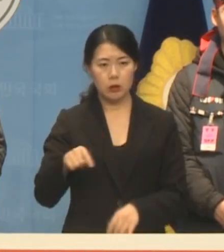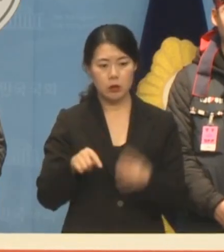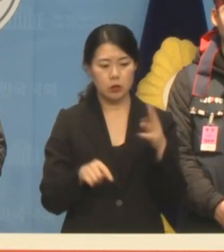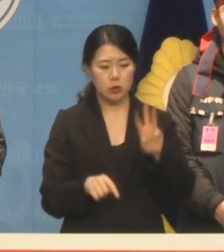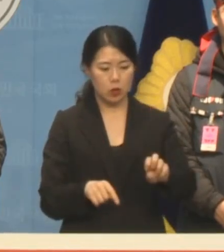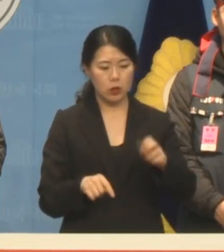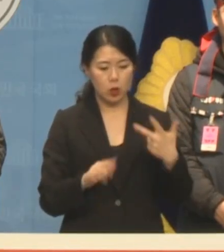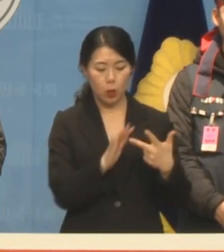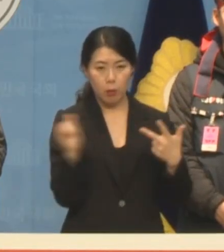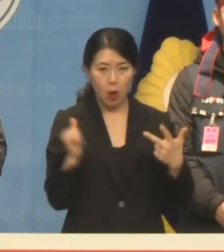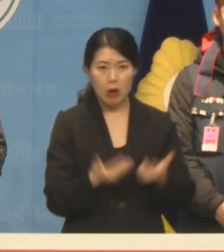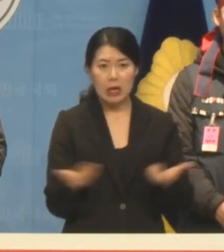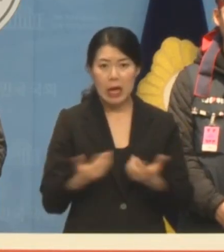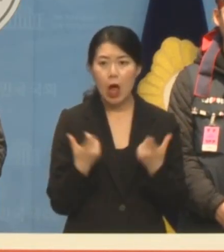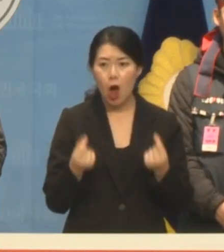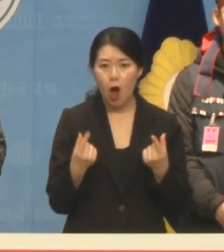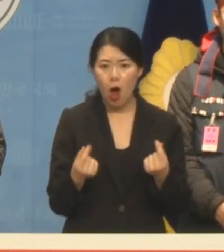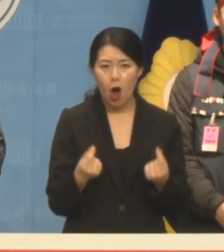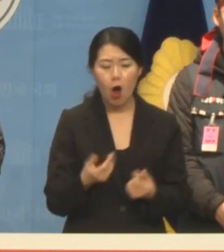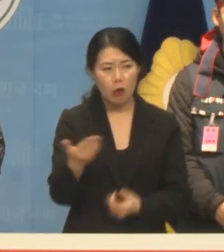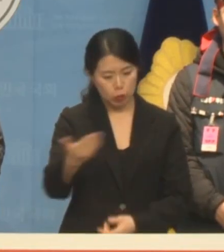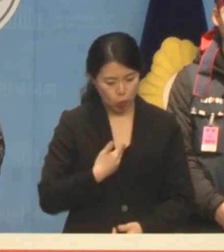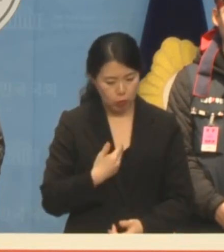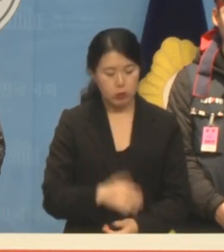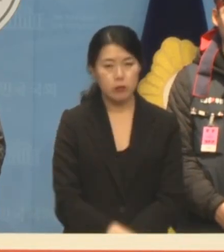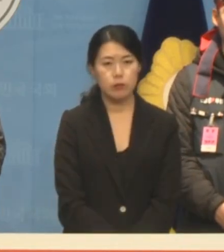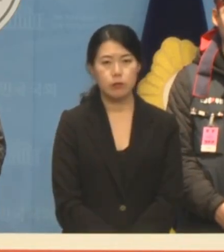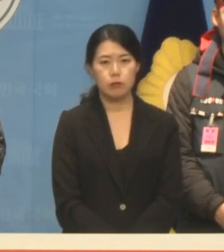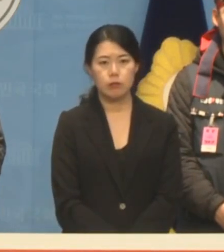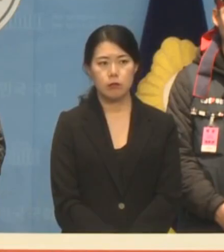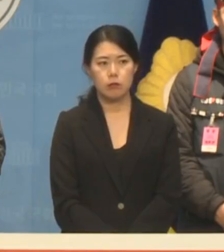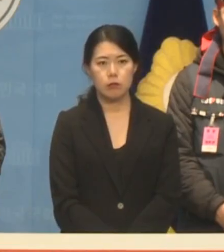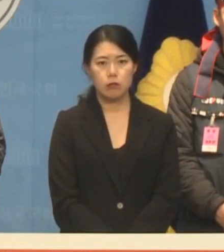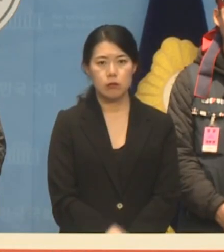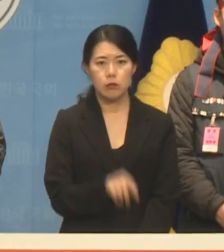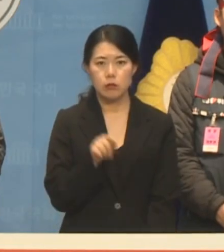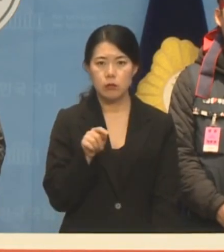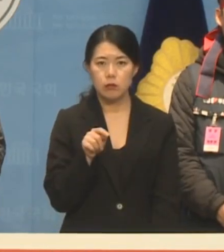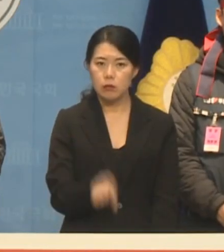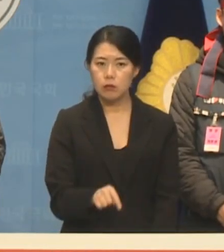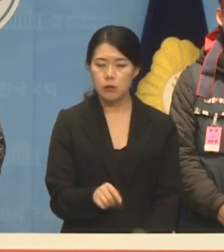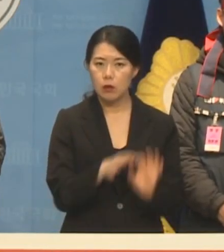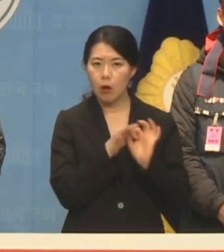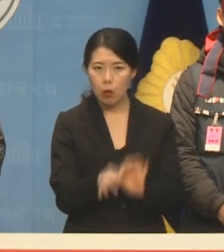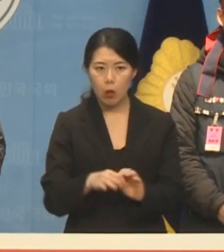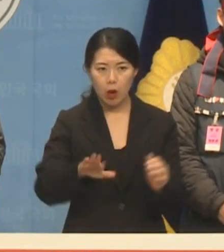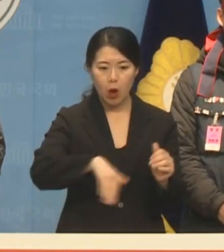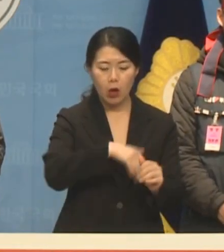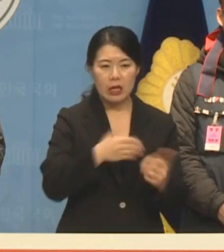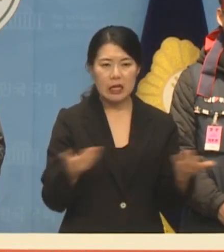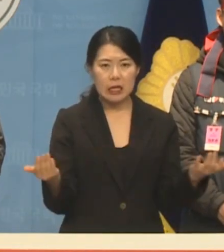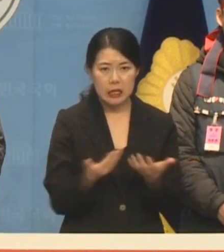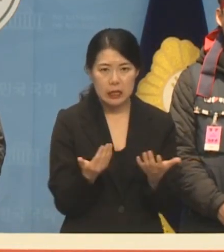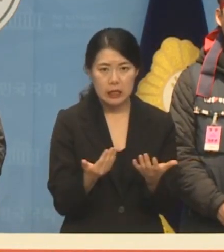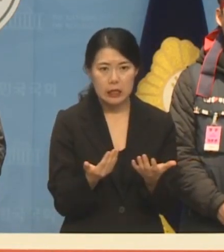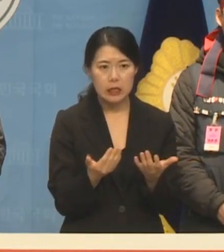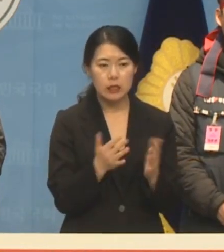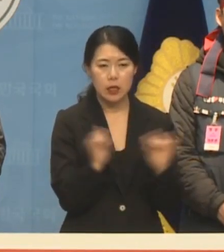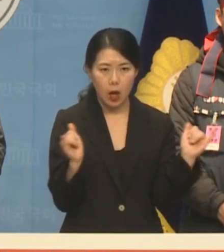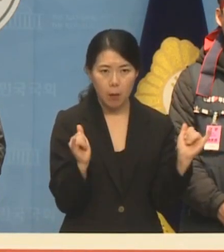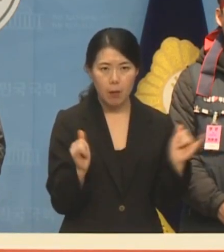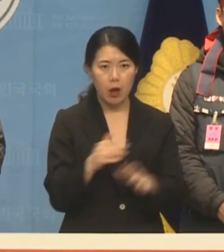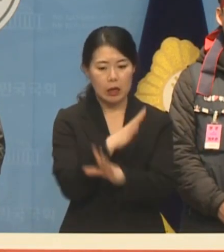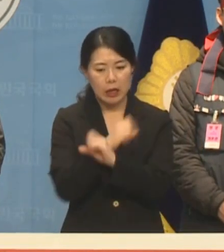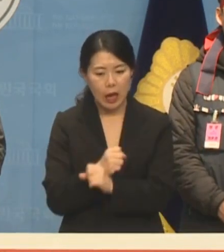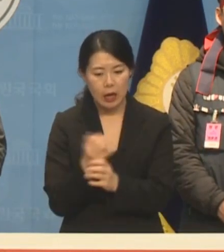37명이 근무하는 것으로 제출했다는 것이다. 대덕산업은 계속해서 현장 인원과 계약 인원을